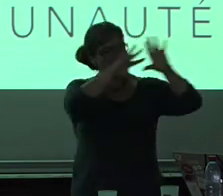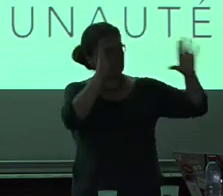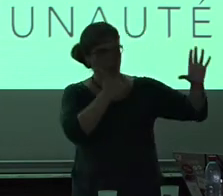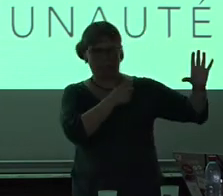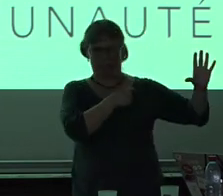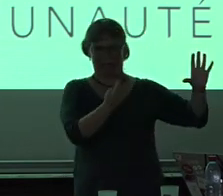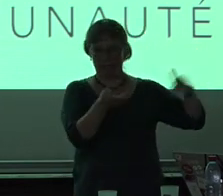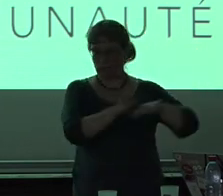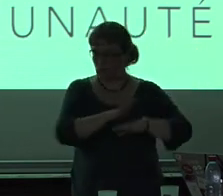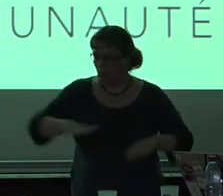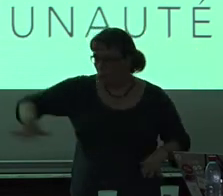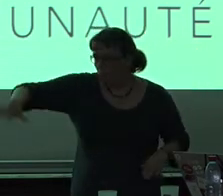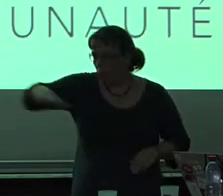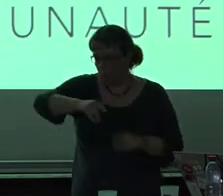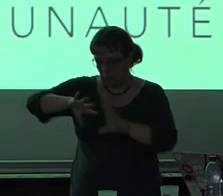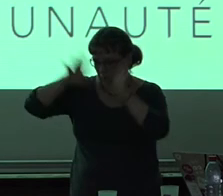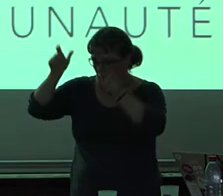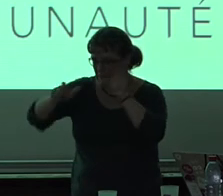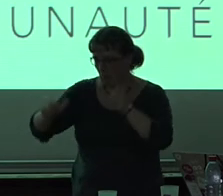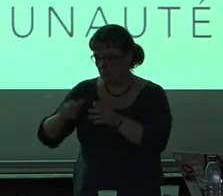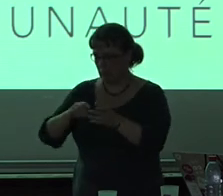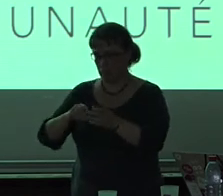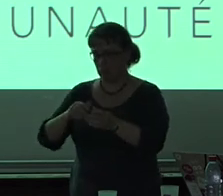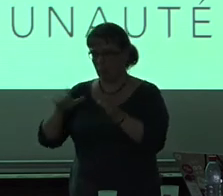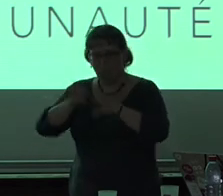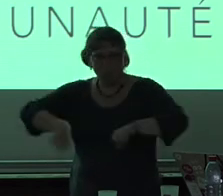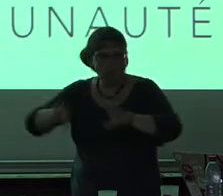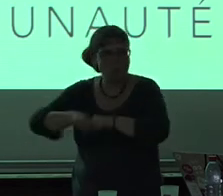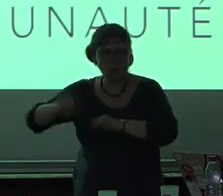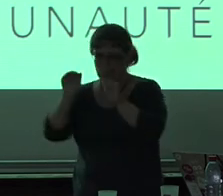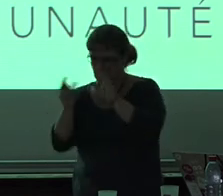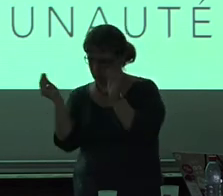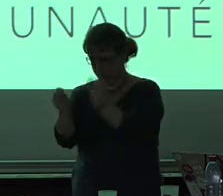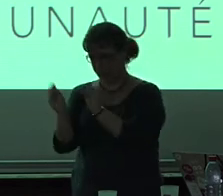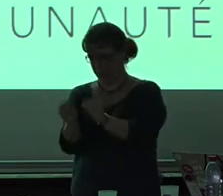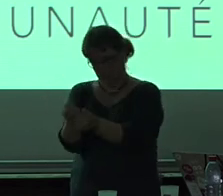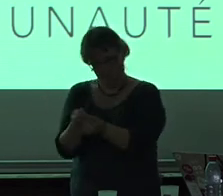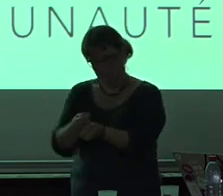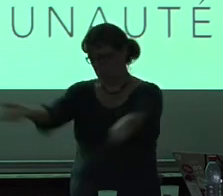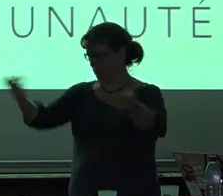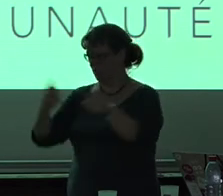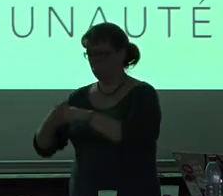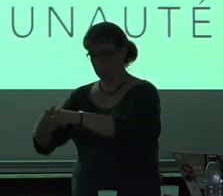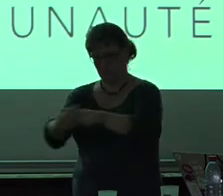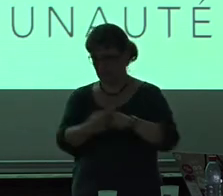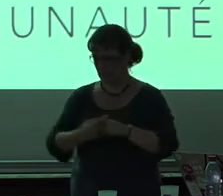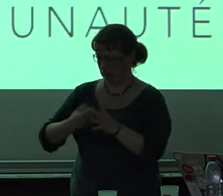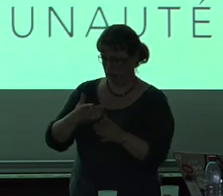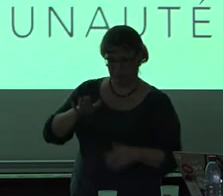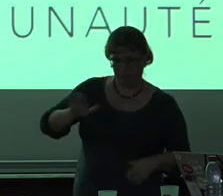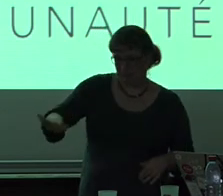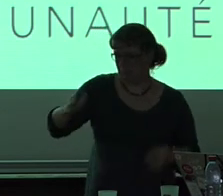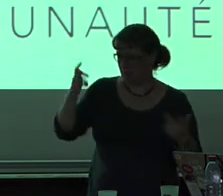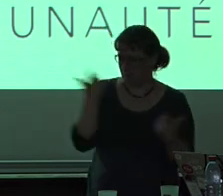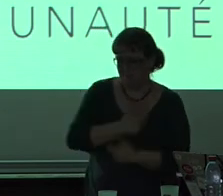en ligne, qu'il y avait des gens qui produisaient du contenu, qui avaient envie de partager ce qu'ils savaient, de le partager d'une autre manière, qui avait envie de faire rire,